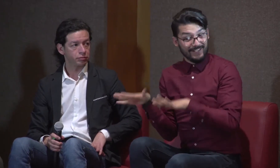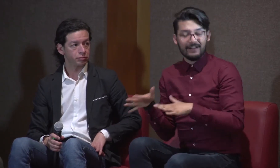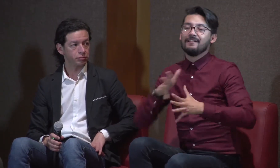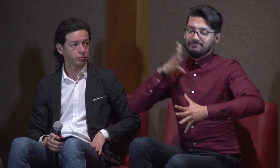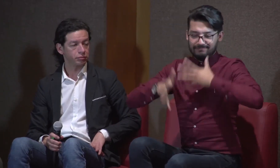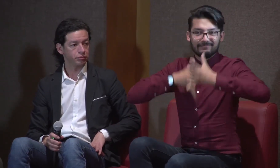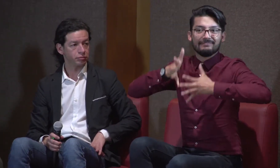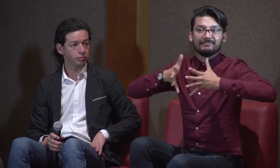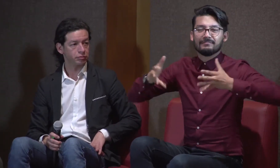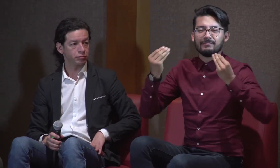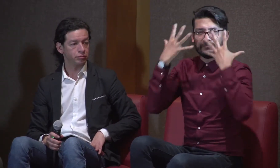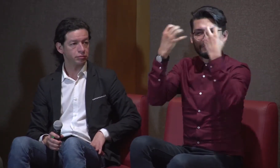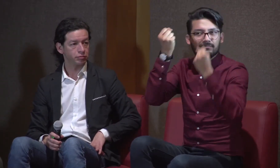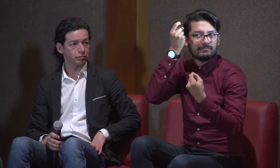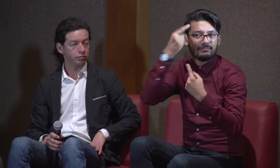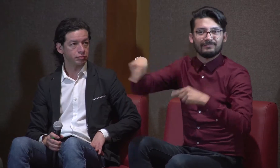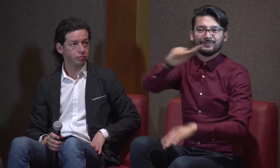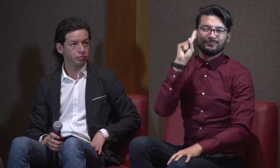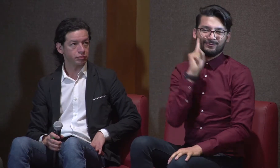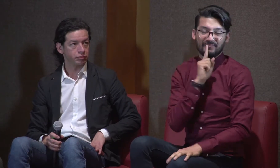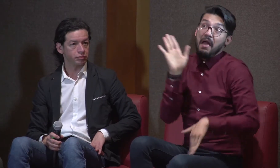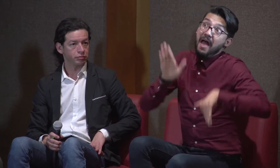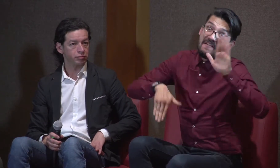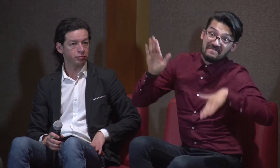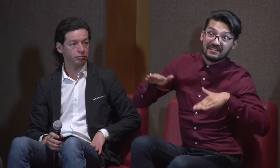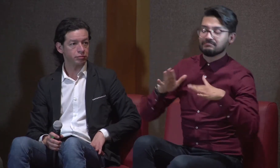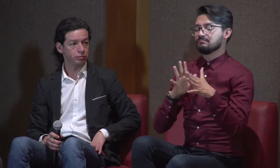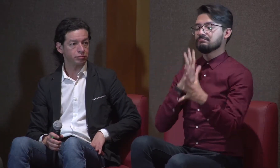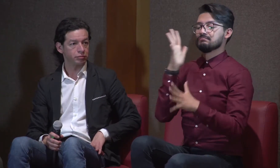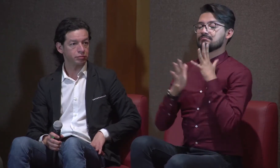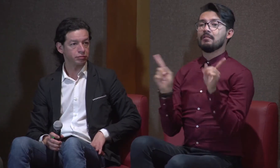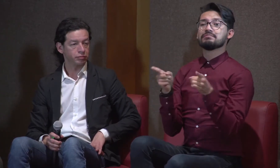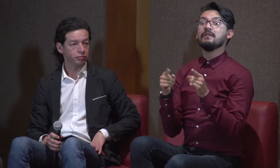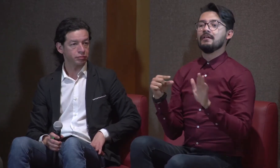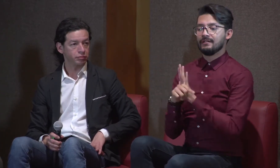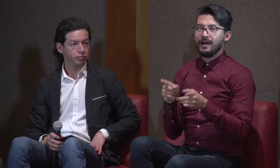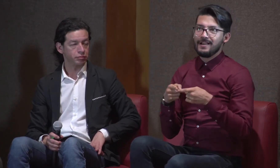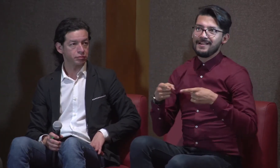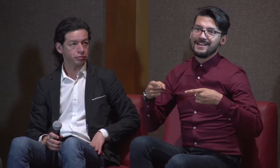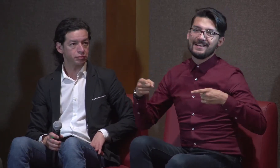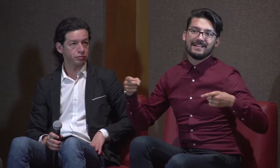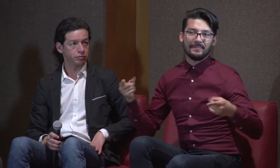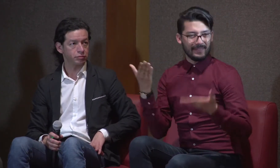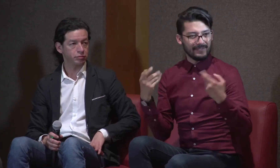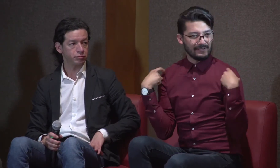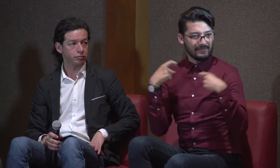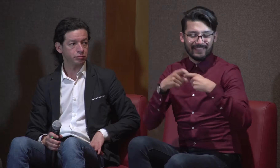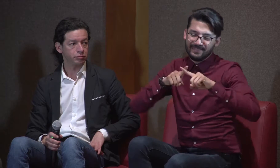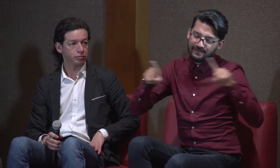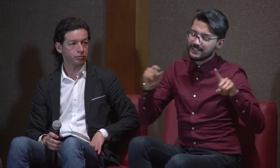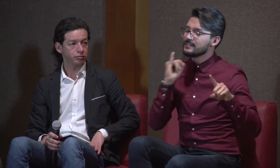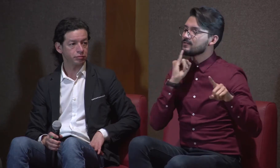lengua de señas se debe hacer una expansión. Es por esto que quizás los subtítulos terminan y la lengua de señas continúa en su discurso, o